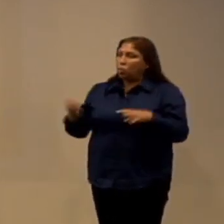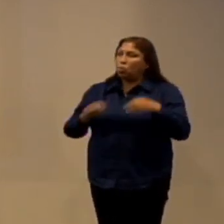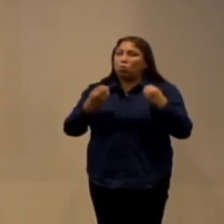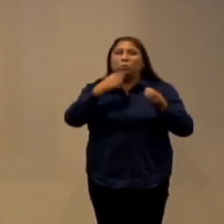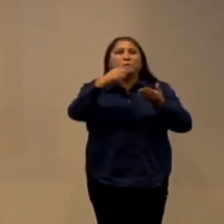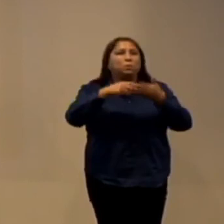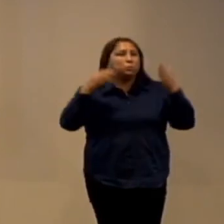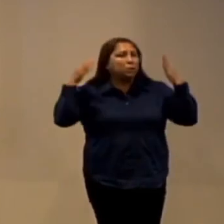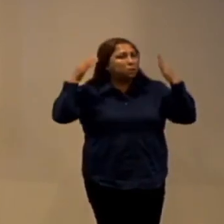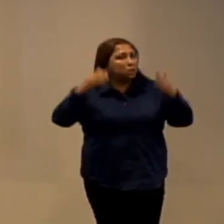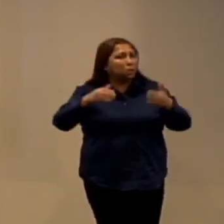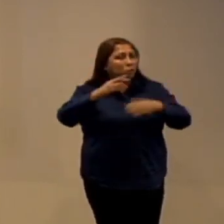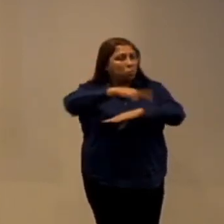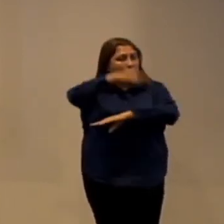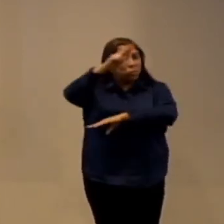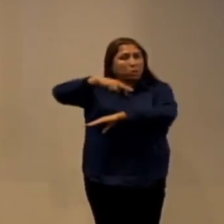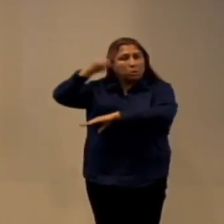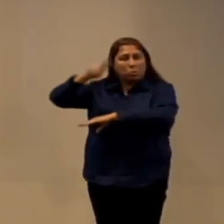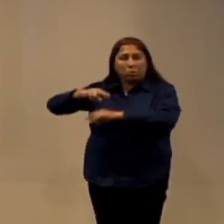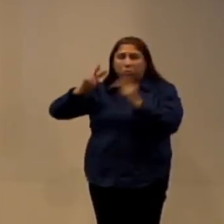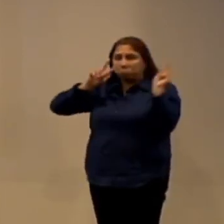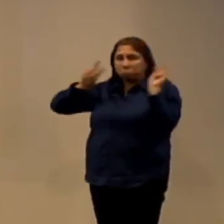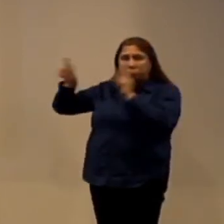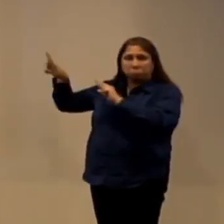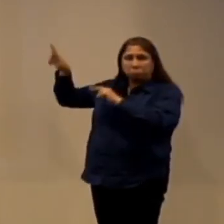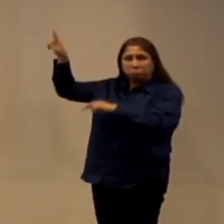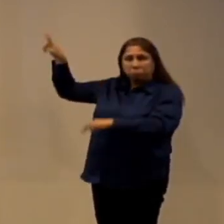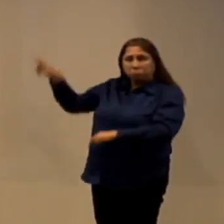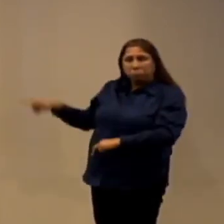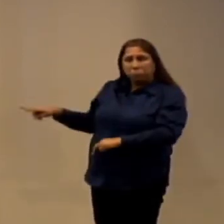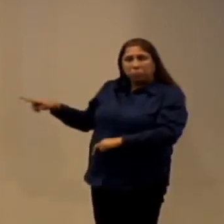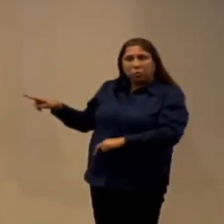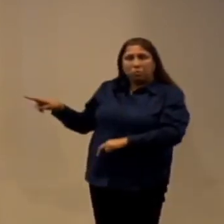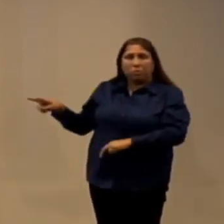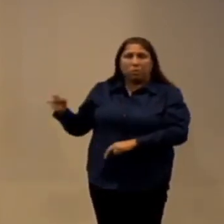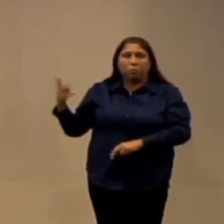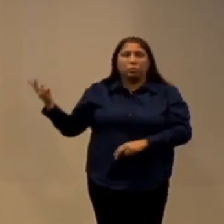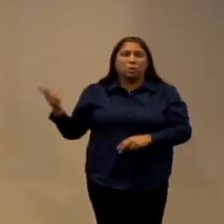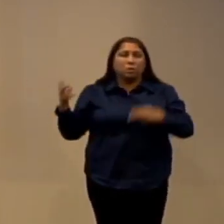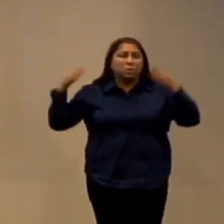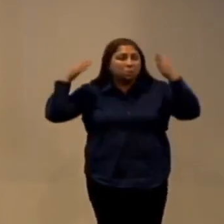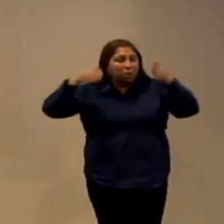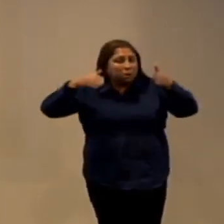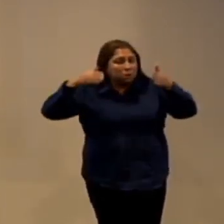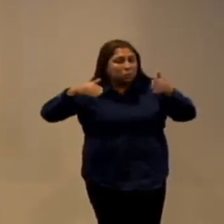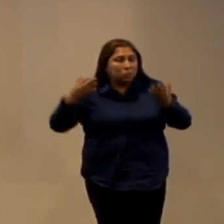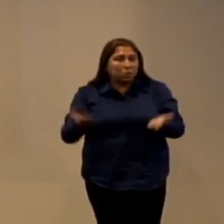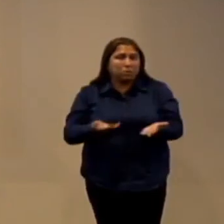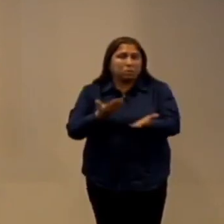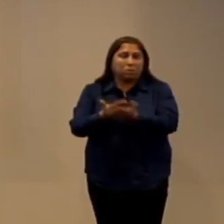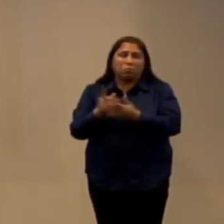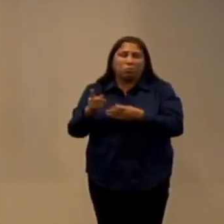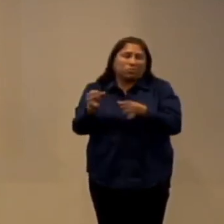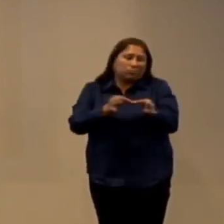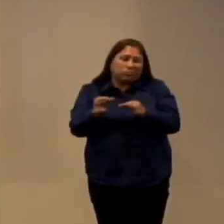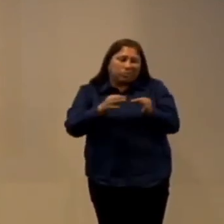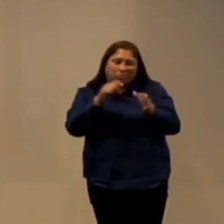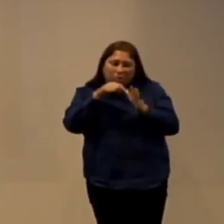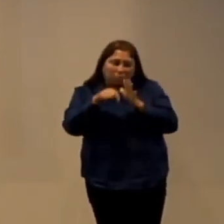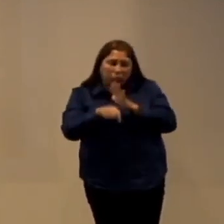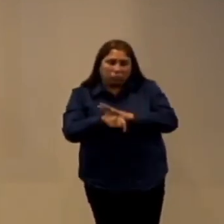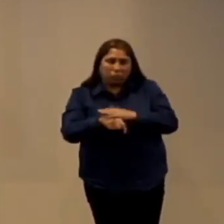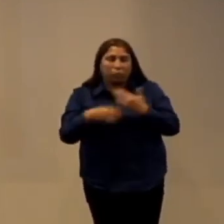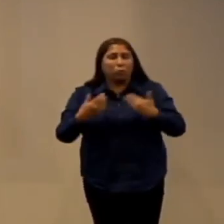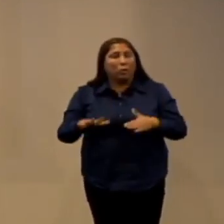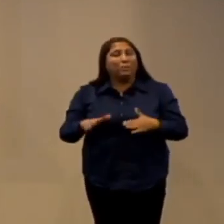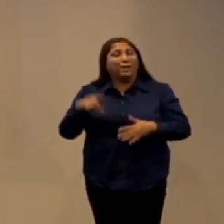estamos atendiendo, está por regiones, ahí pueden ustedes ver las atenciones que se están dando, no voy a entrar ya en detalles, todavía la